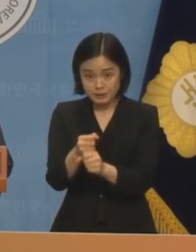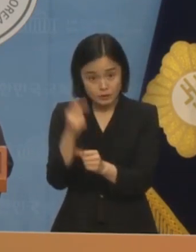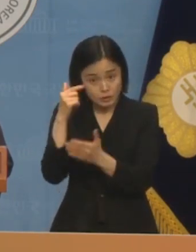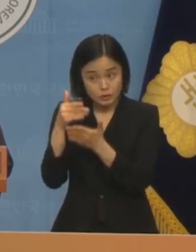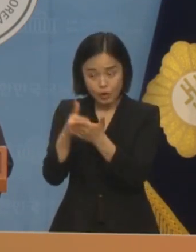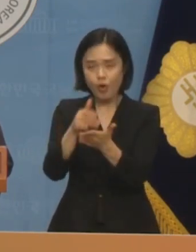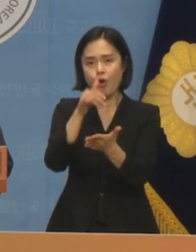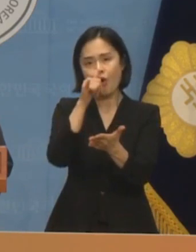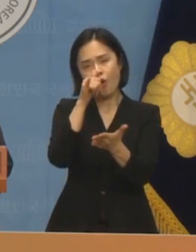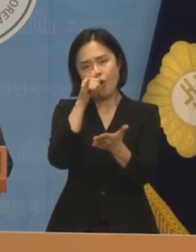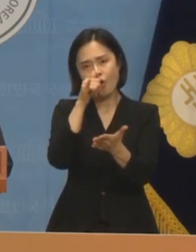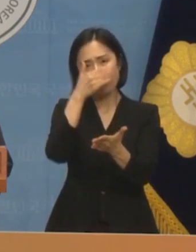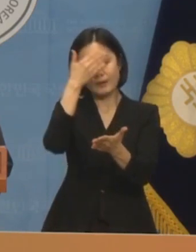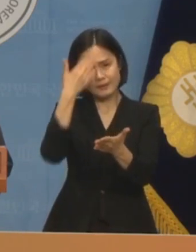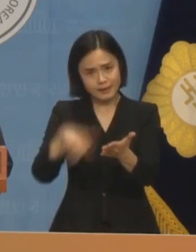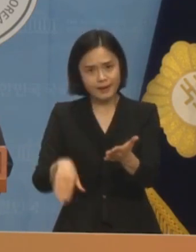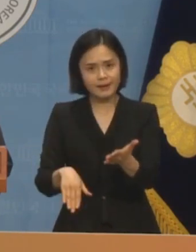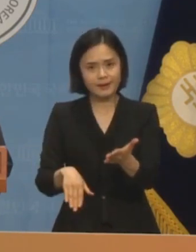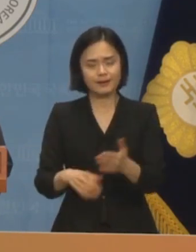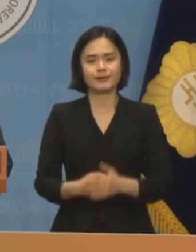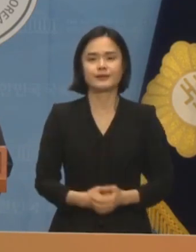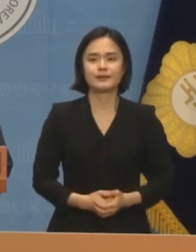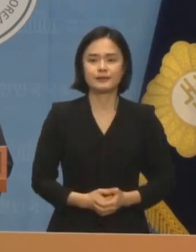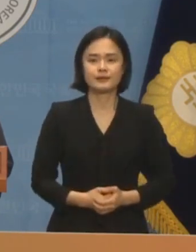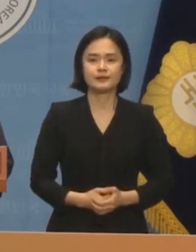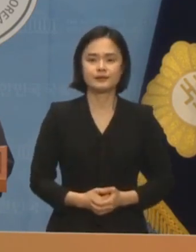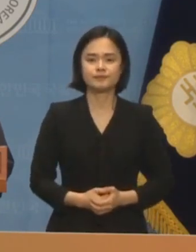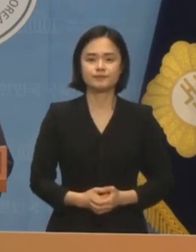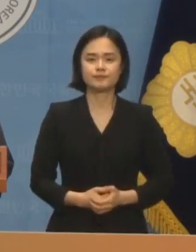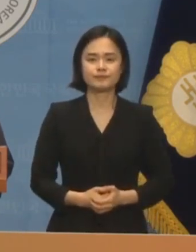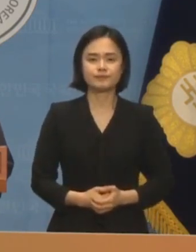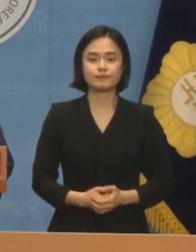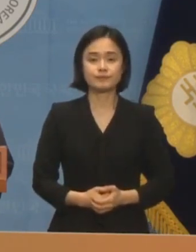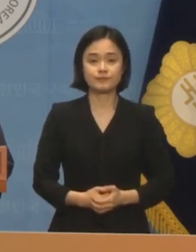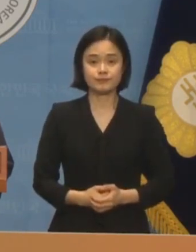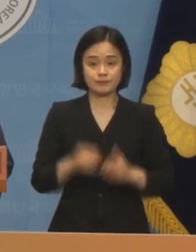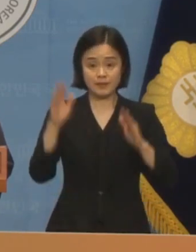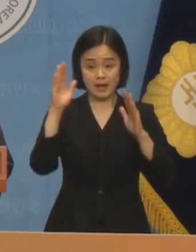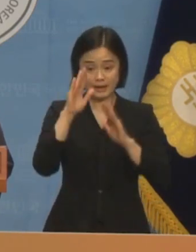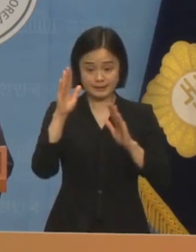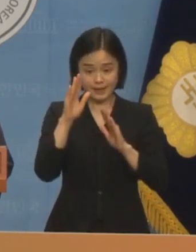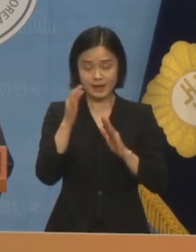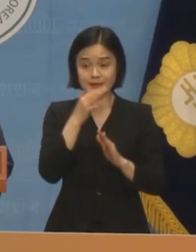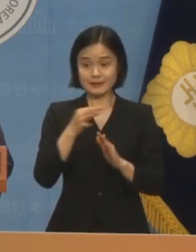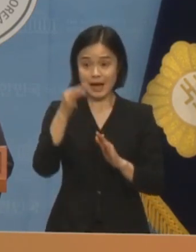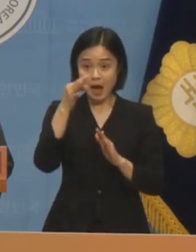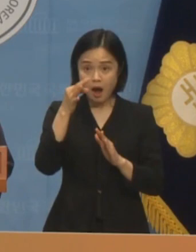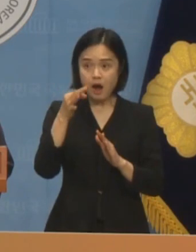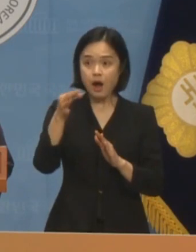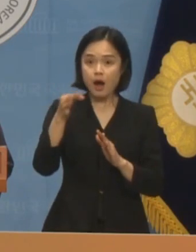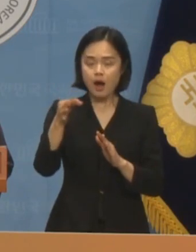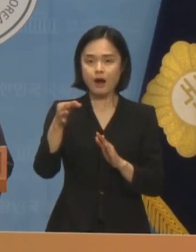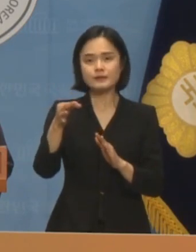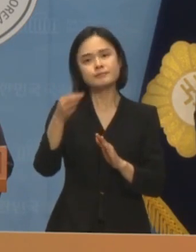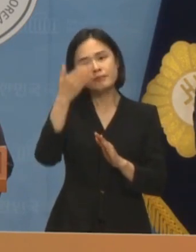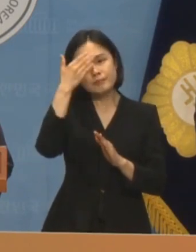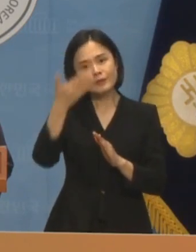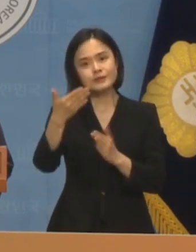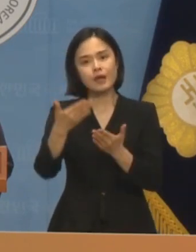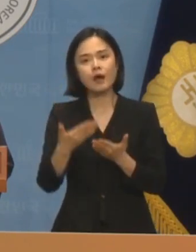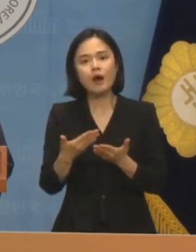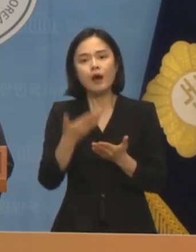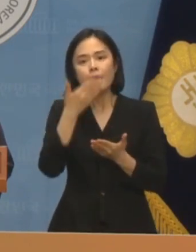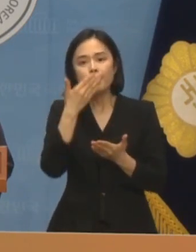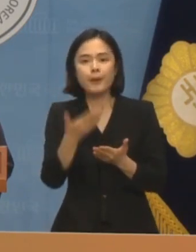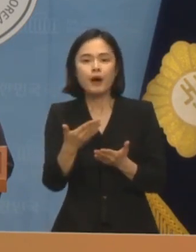대출 이자를 면제받을 수 있게 되었습니다. 기존의 취업 후 상환 학자금 대출은 12학점 이상을